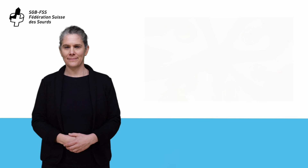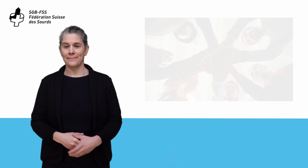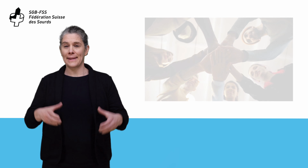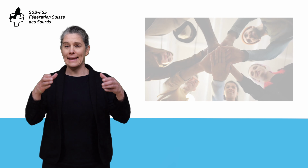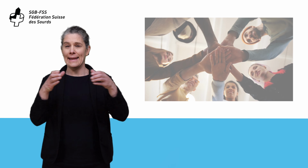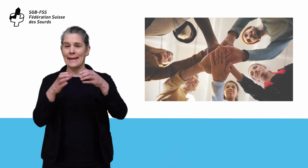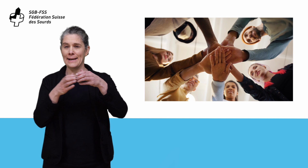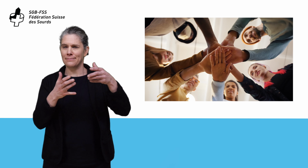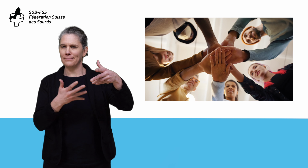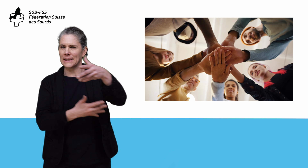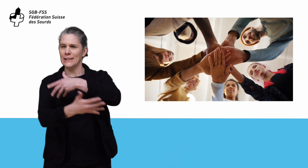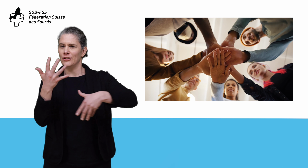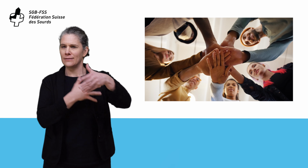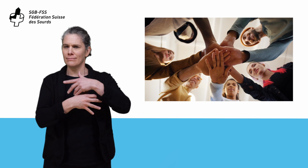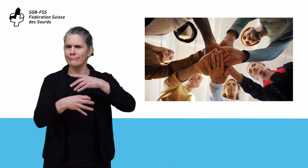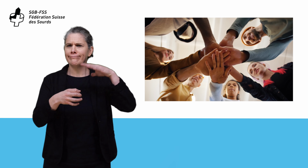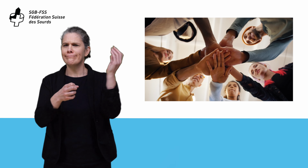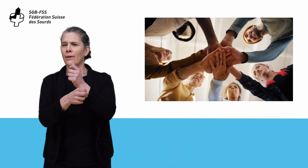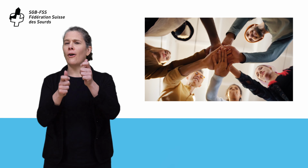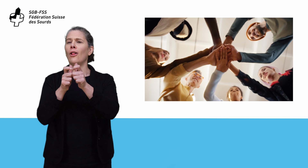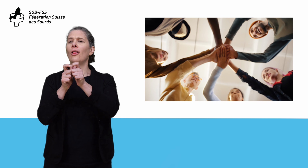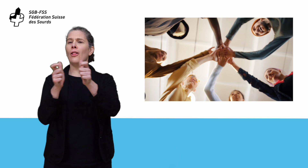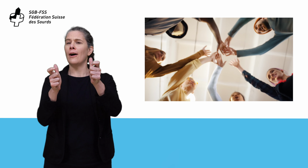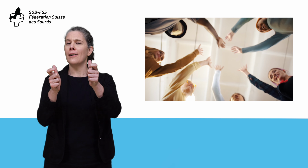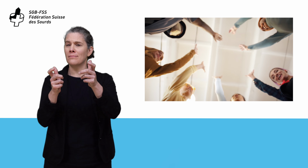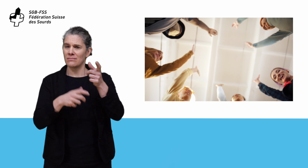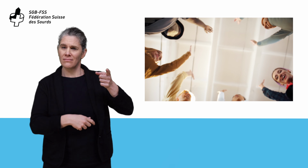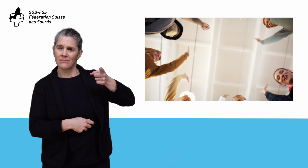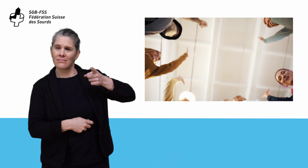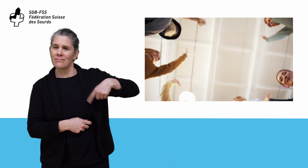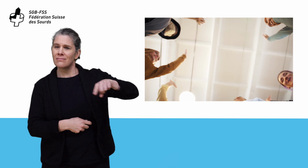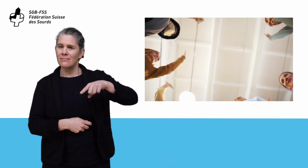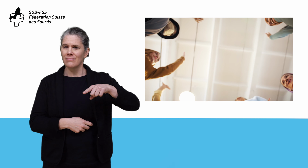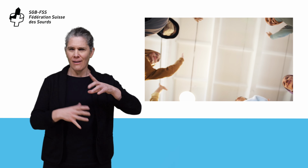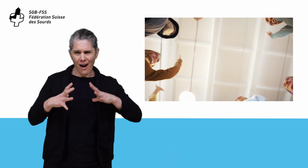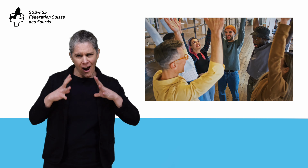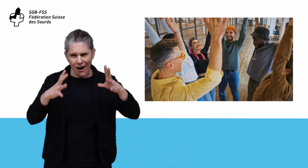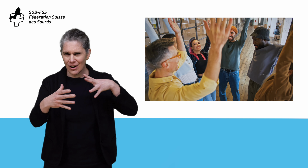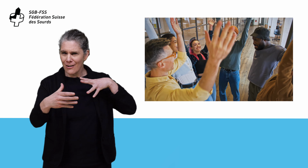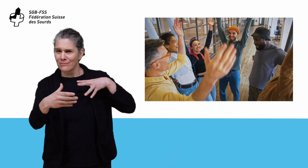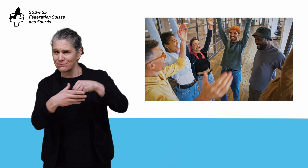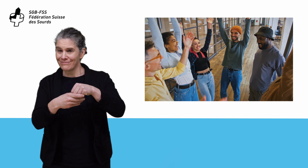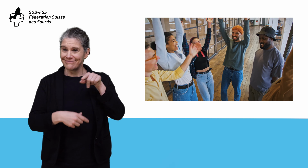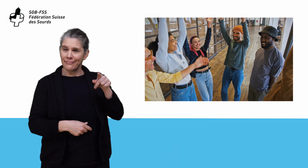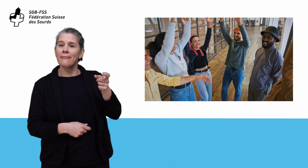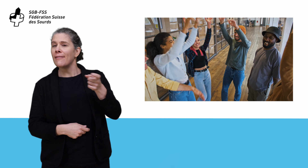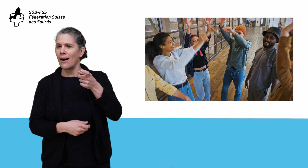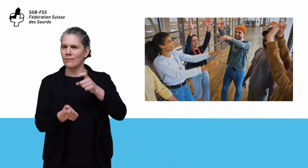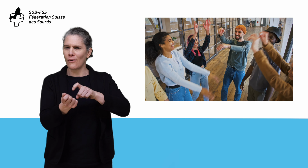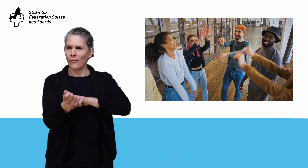Une équipe mixte peut apporter une contribution importante au succès d'une entreprise en raison des